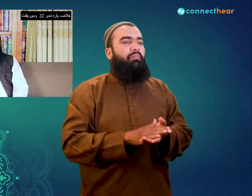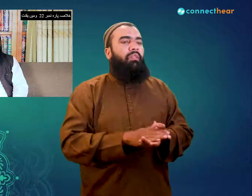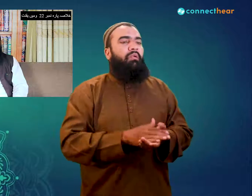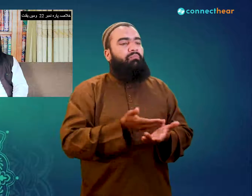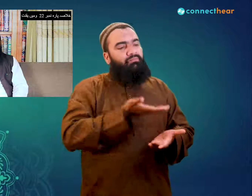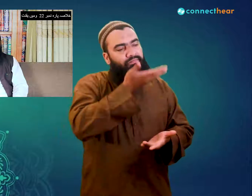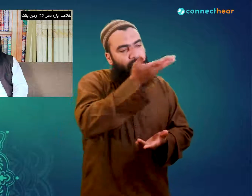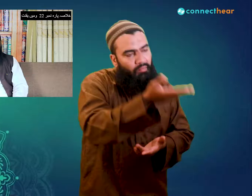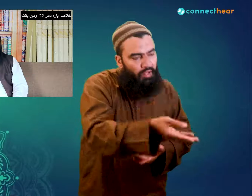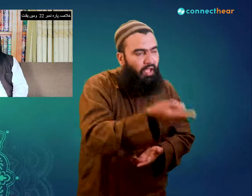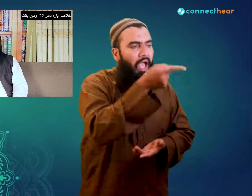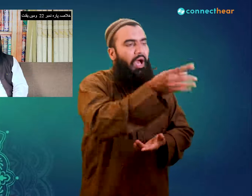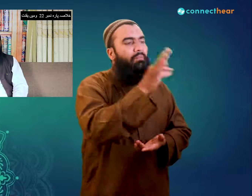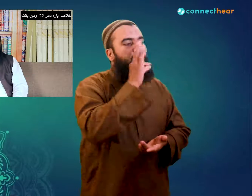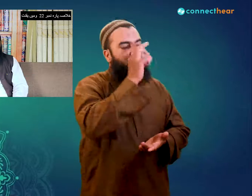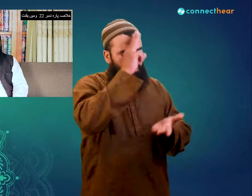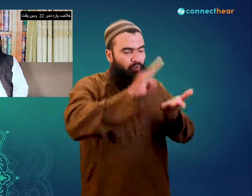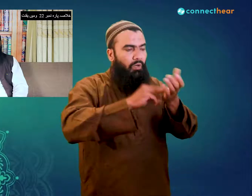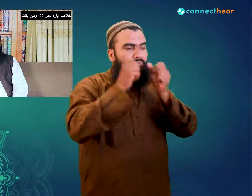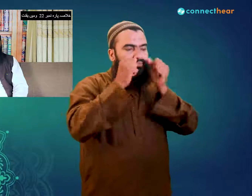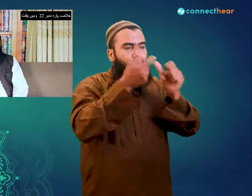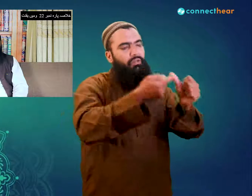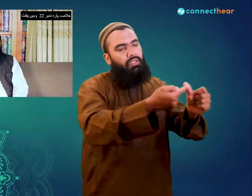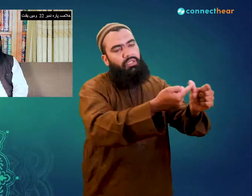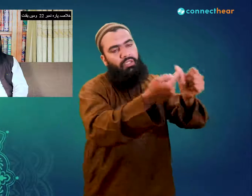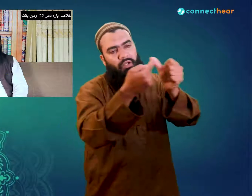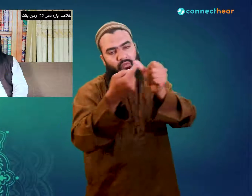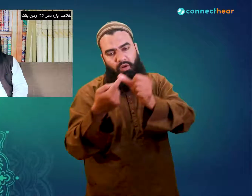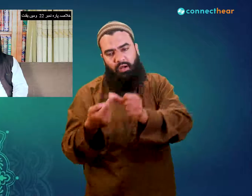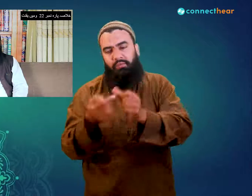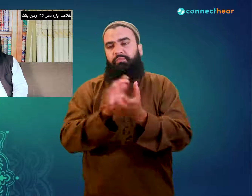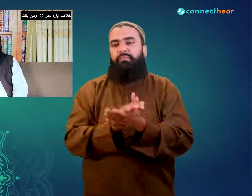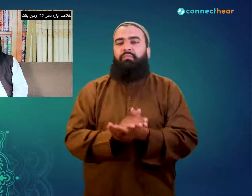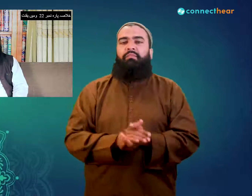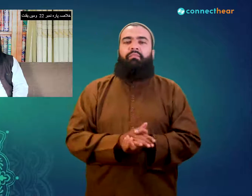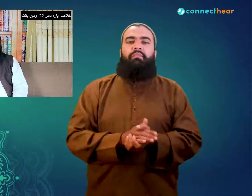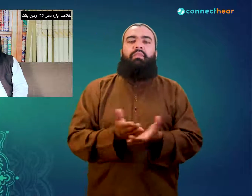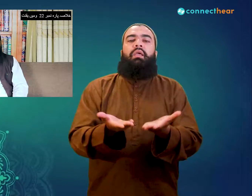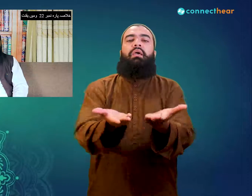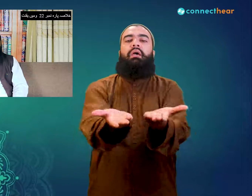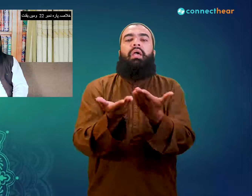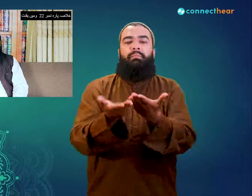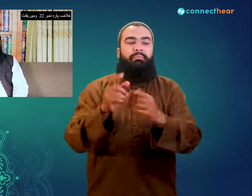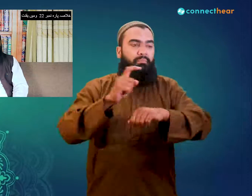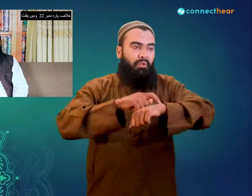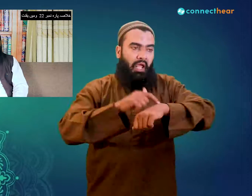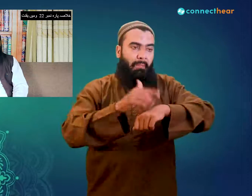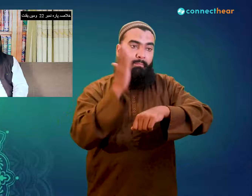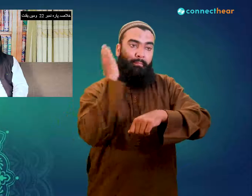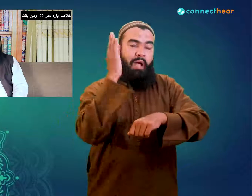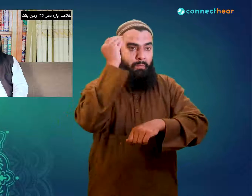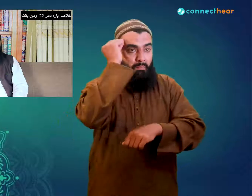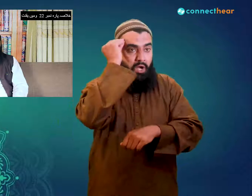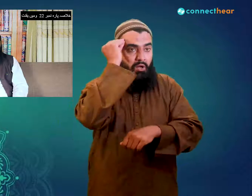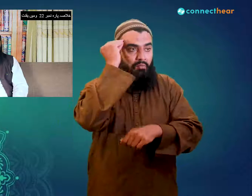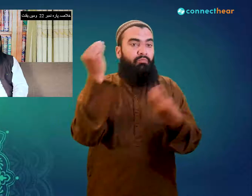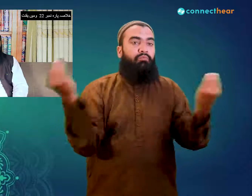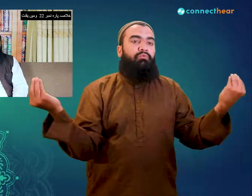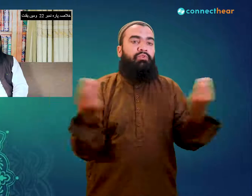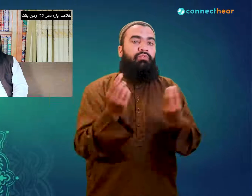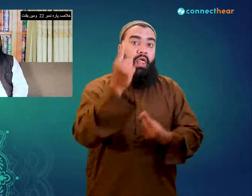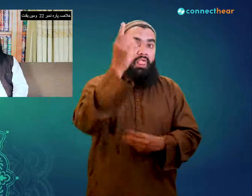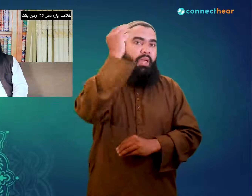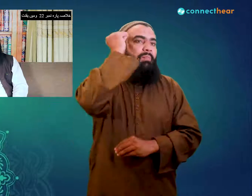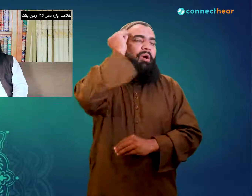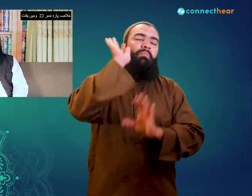آپ صلی اللہ علیہ وسلم سے فرمایا گیا قل انما علمھا عند اللہ، آپ کہہ دیجئے کہ اس کے صحیح واقع ہونے کا